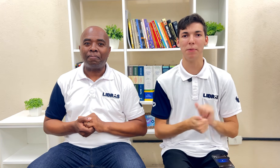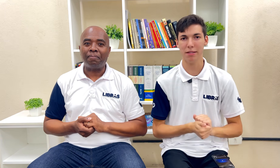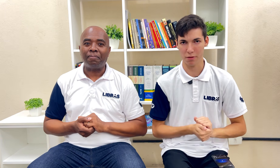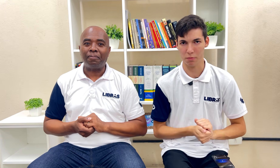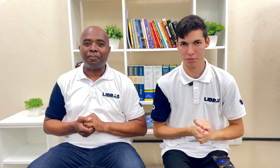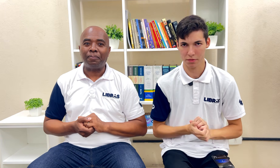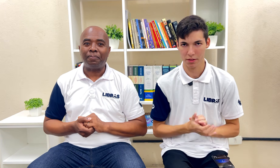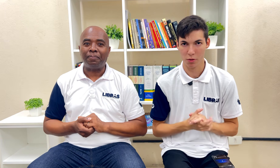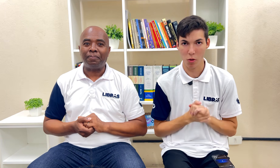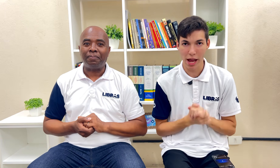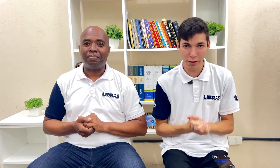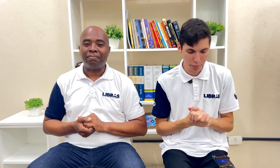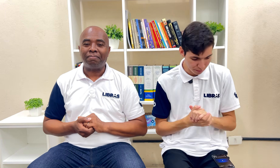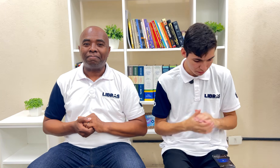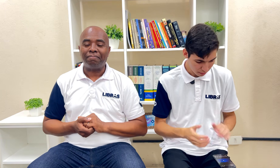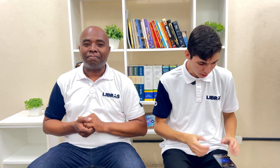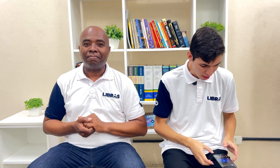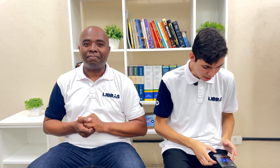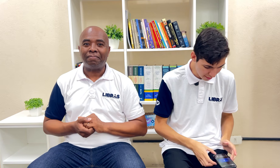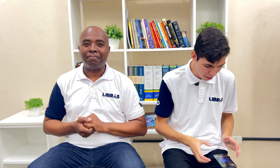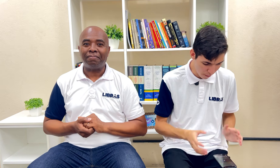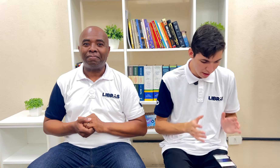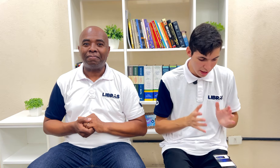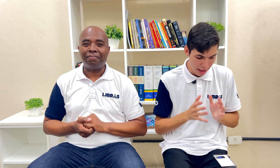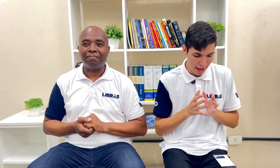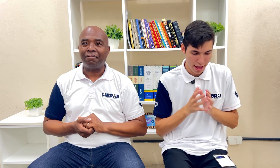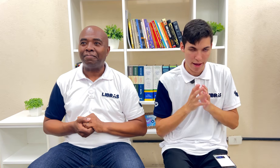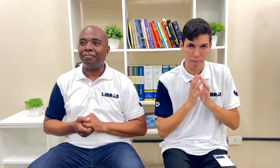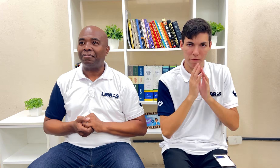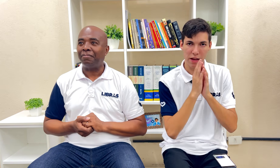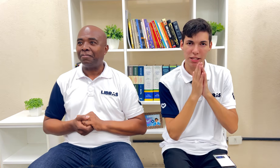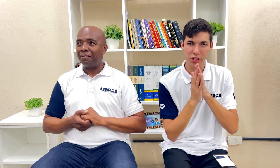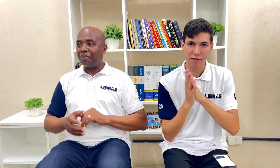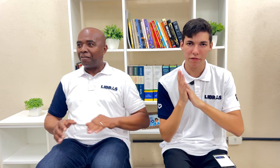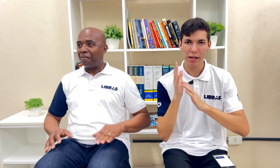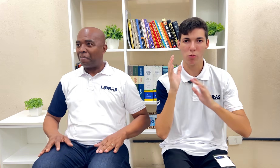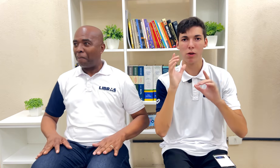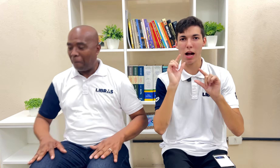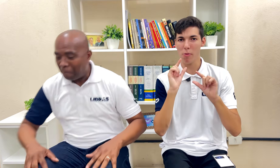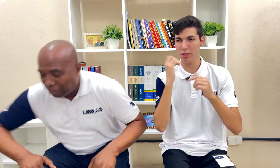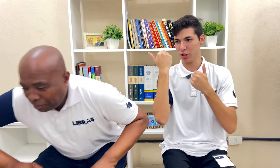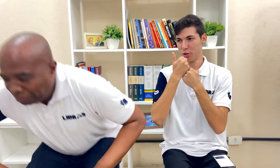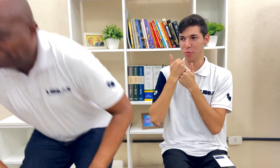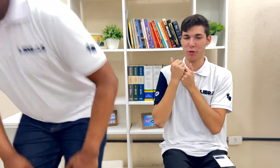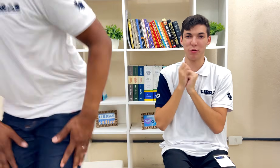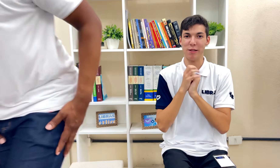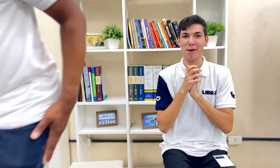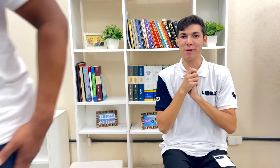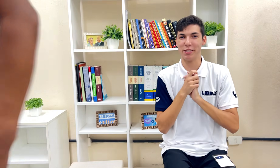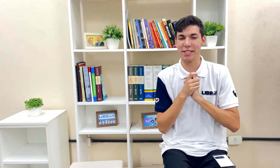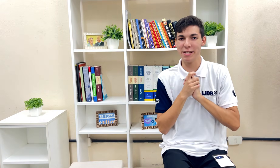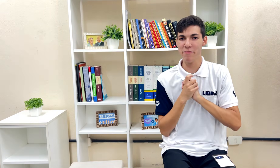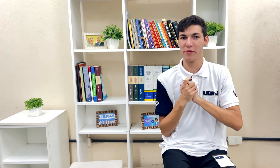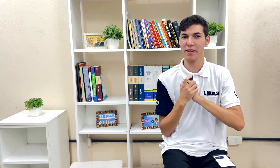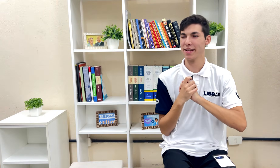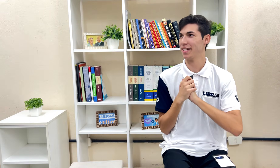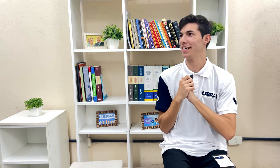adaptação. Correto? Então, vem com calma, deixa a gente substituir o intérprete aqui.